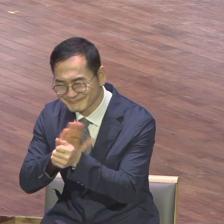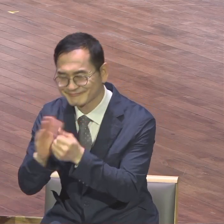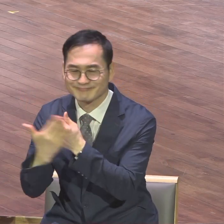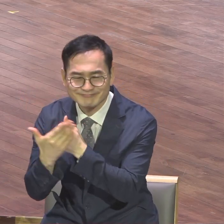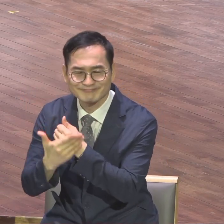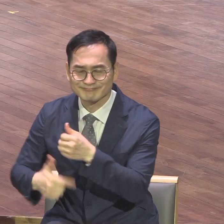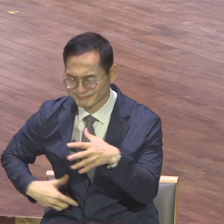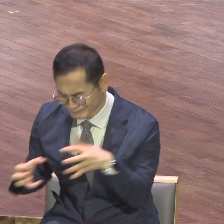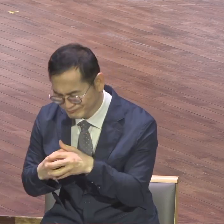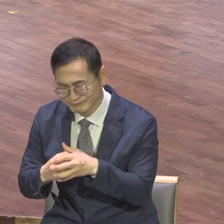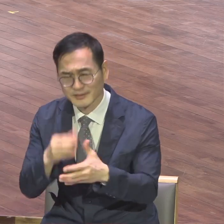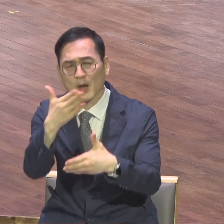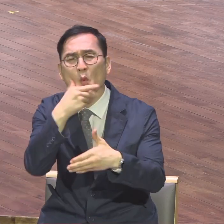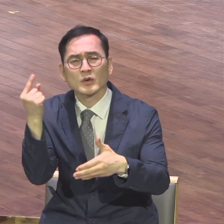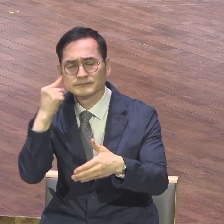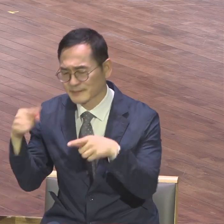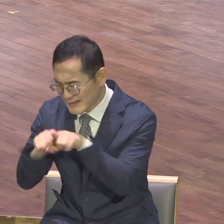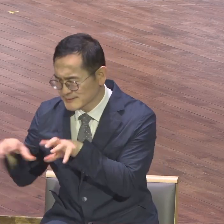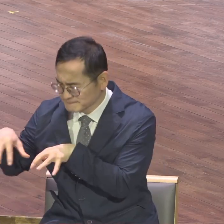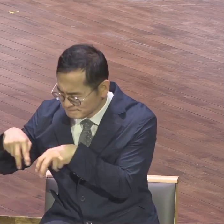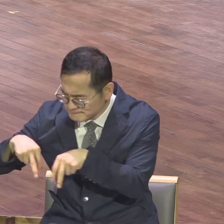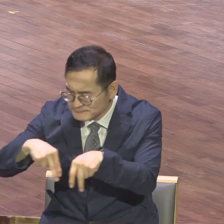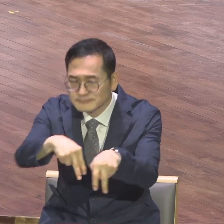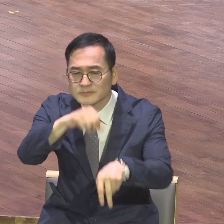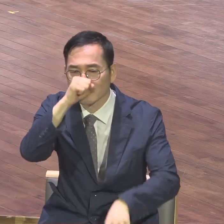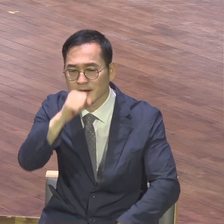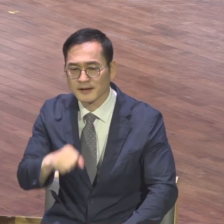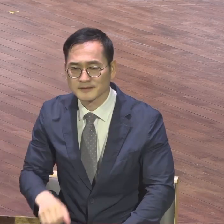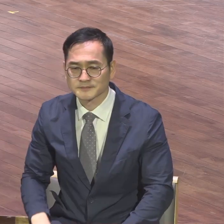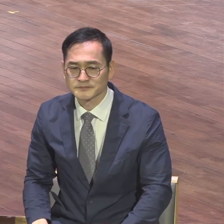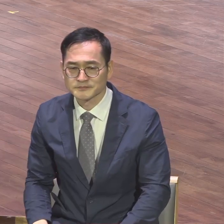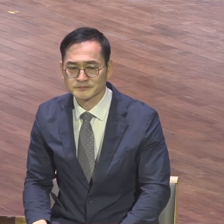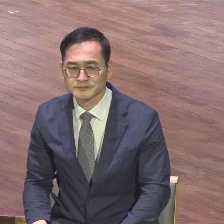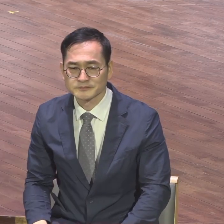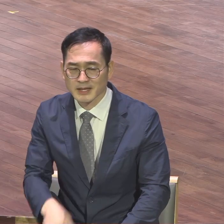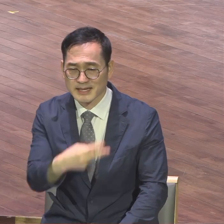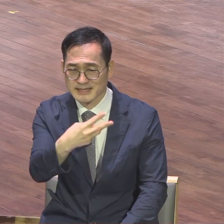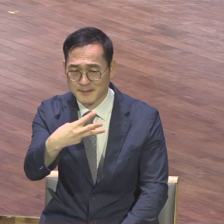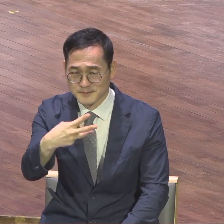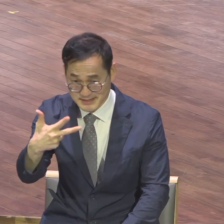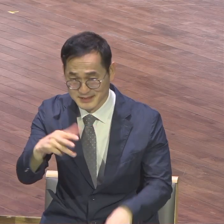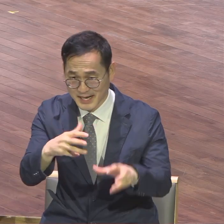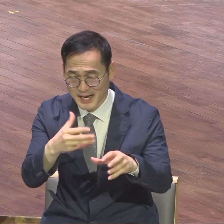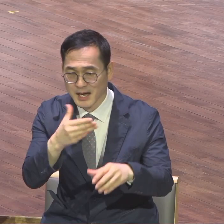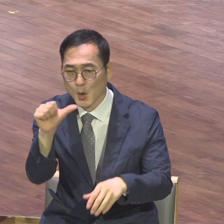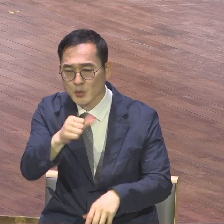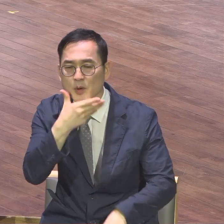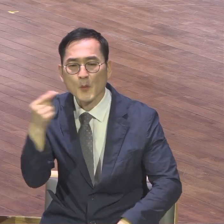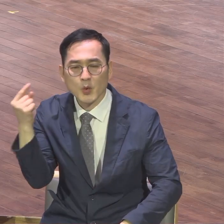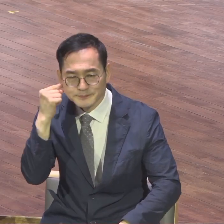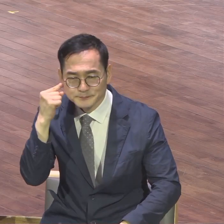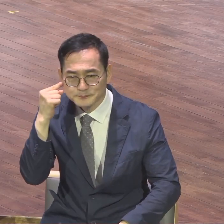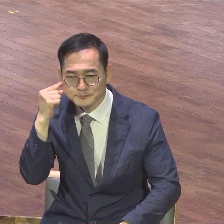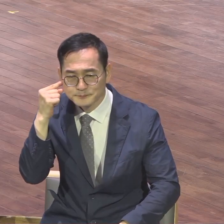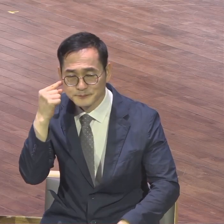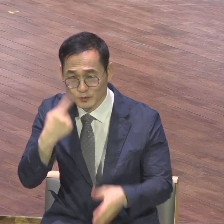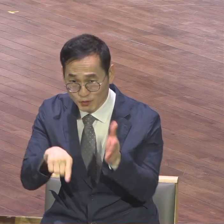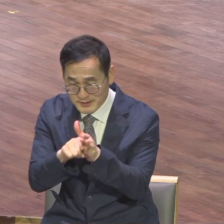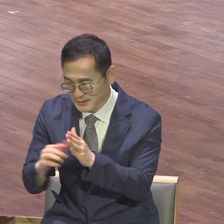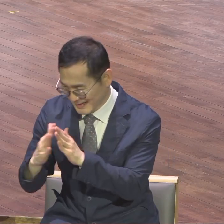정말 이 교회에서 우리 후손들까지 뼈를 묶는 2, 3, 7, 4, 5천 정도 복음화에 쓰임받는 성교하는 가정